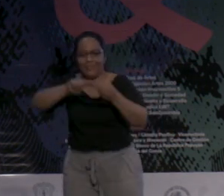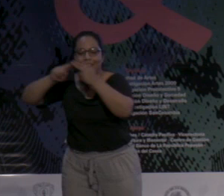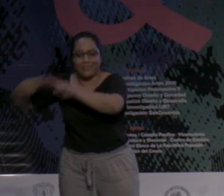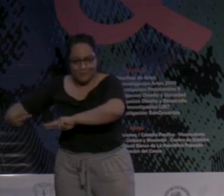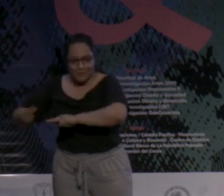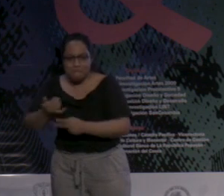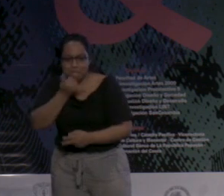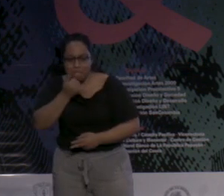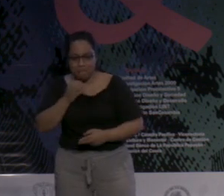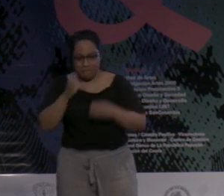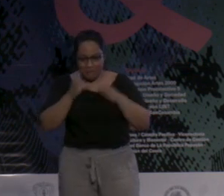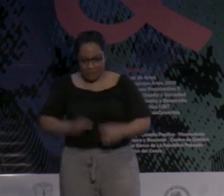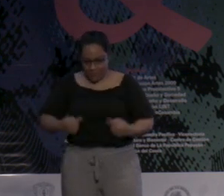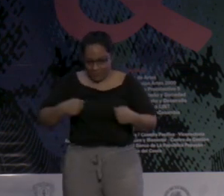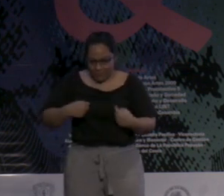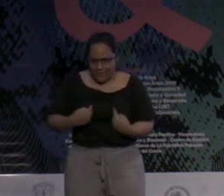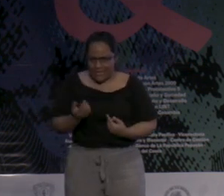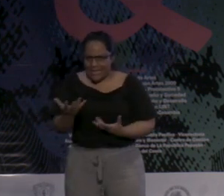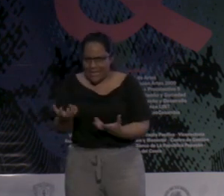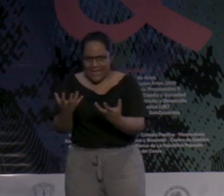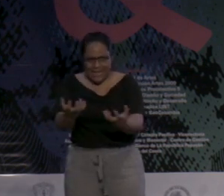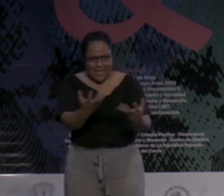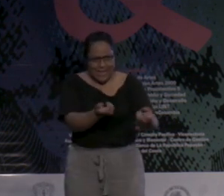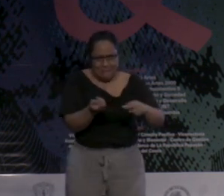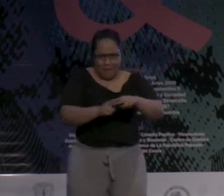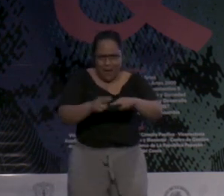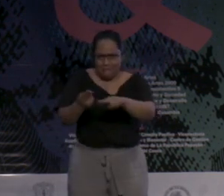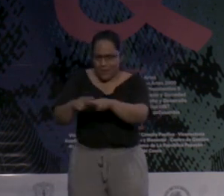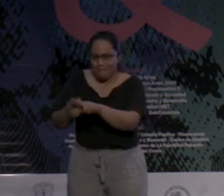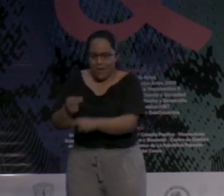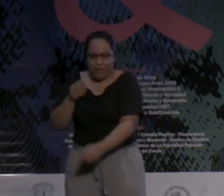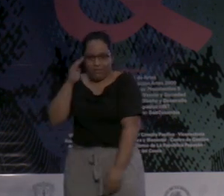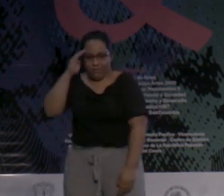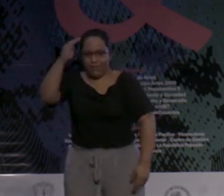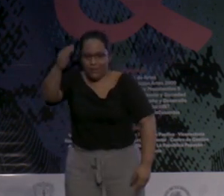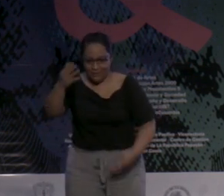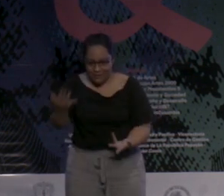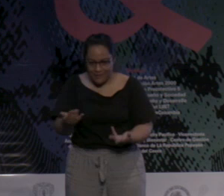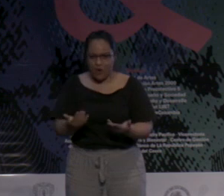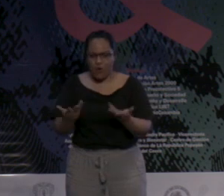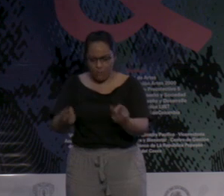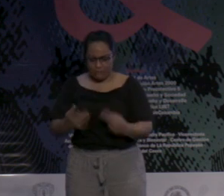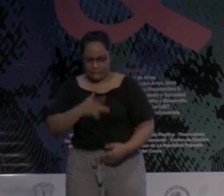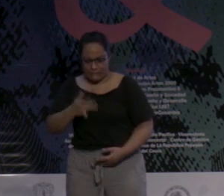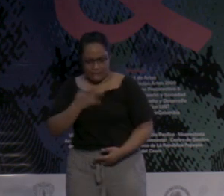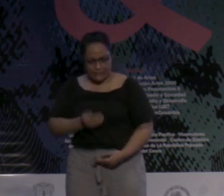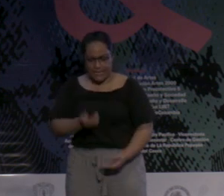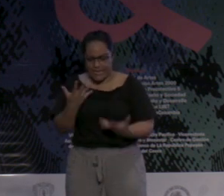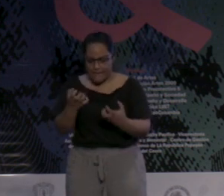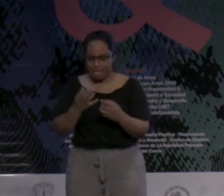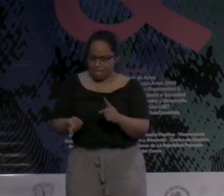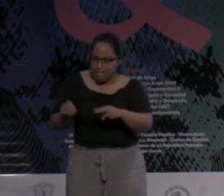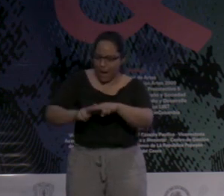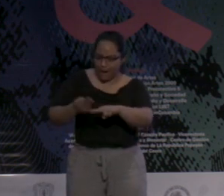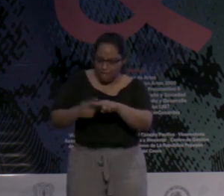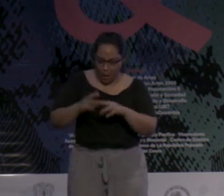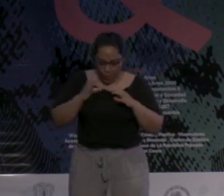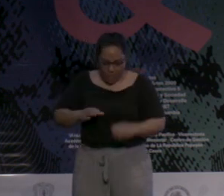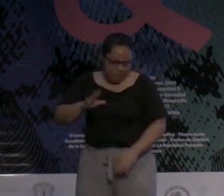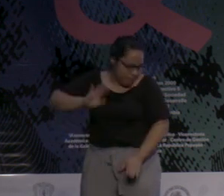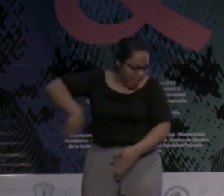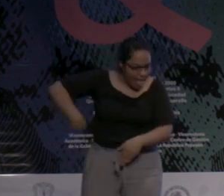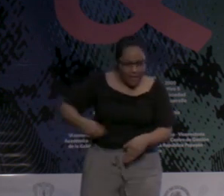puede darle, pues va a ser una condición fundamental de nuestra vida. Nuestra percepción siempre va más adelante que nuestro cuerpo,